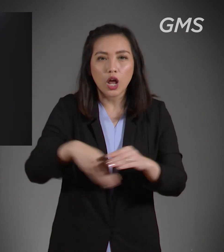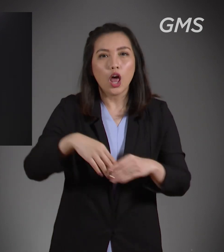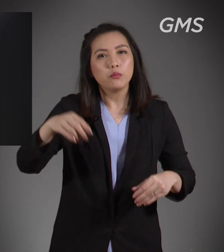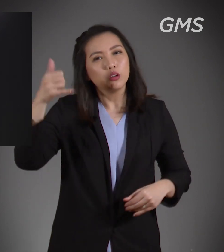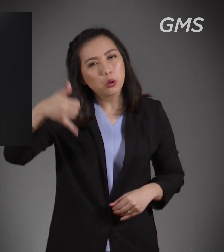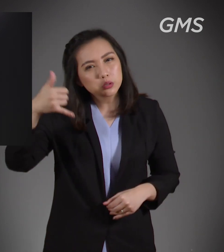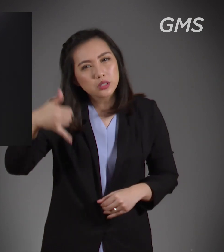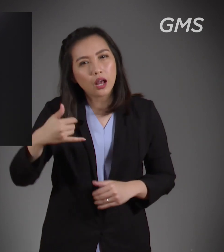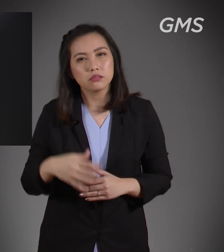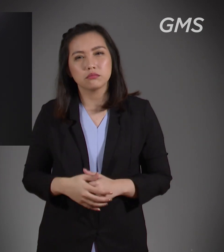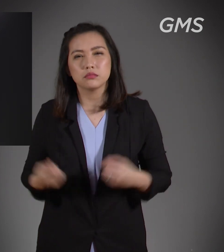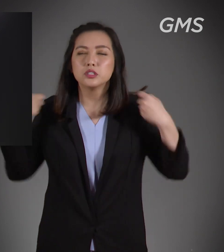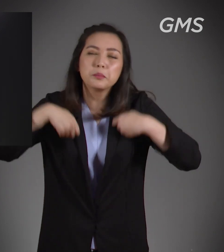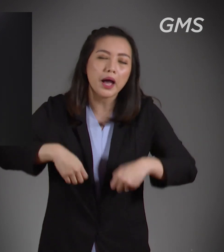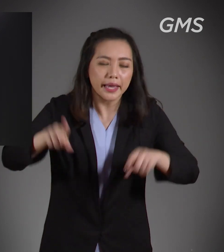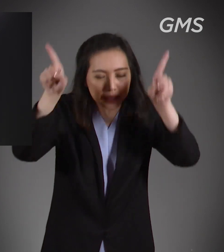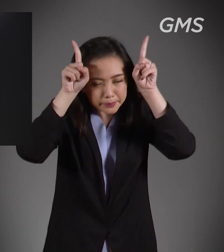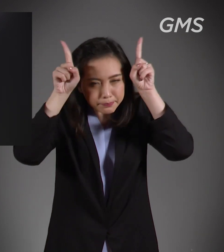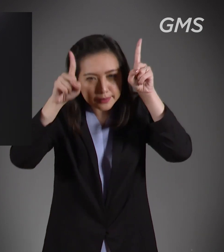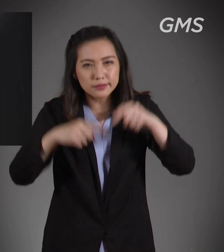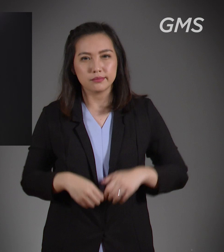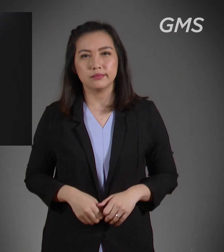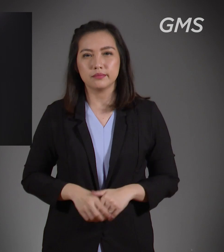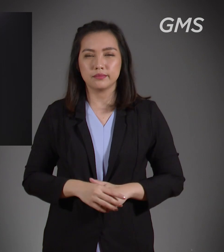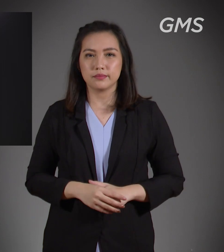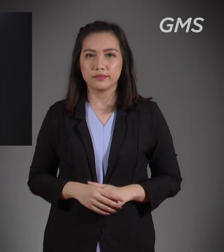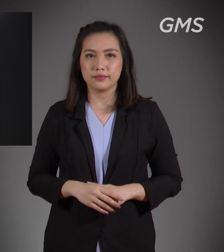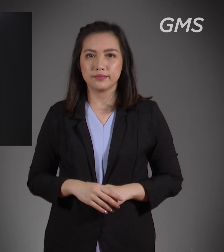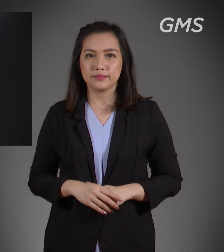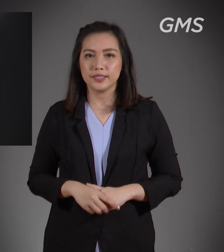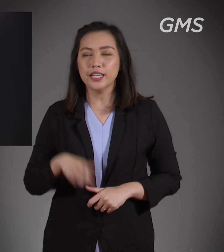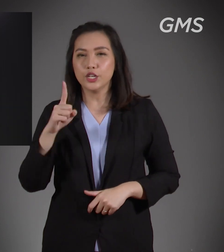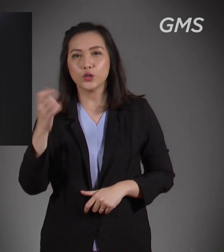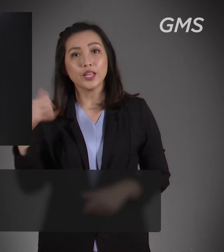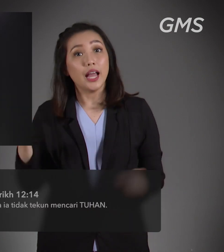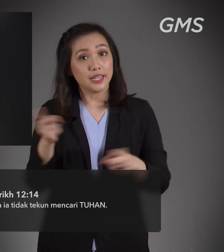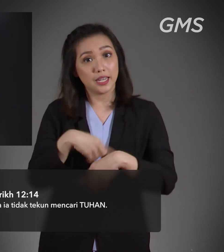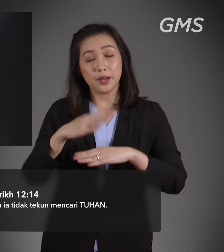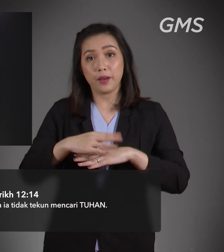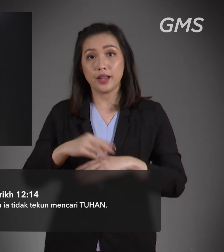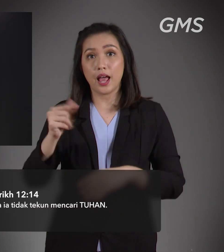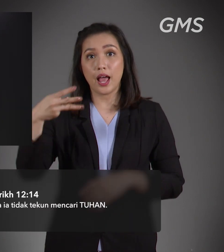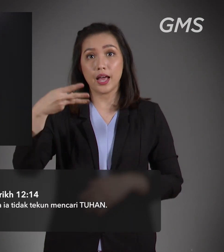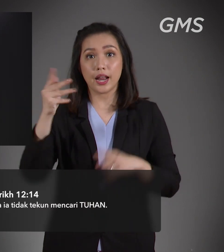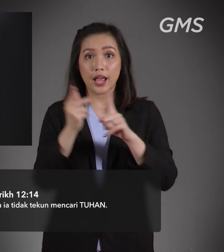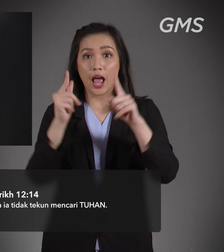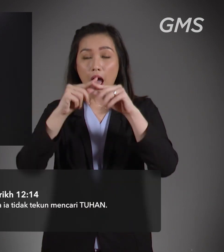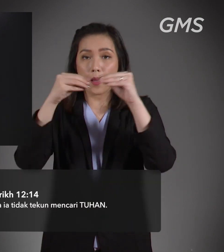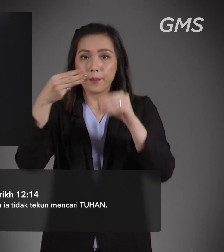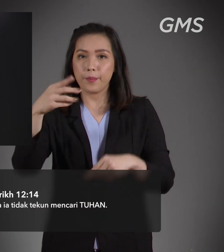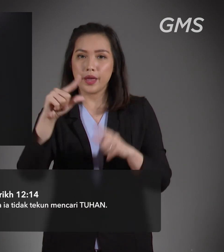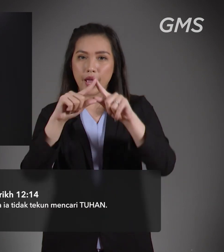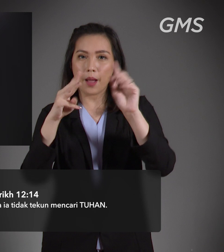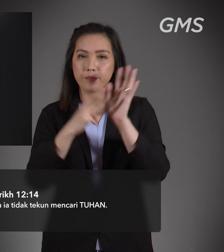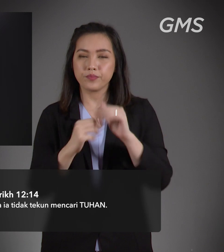dipakai oleh iblis loh untuk menjatuhkan sesama. Dan itu yang terjadi dengan Rehabeam. Ayat 14 terakhir dengan ini saya jelaskan. Ia berbuat